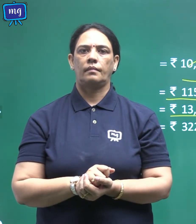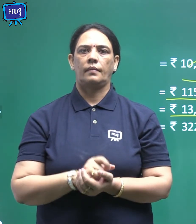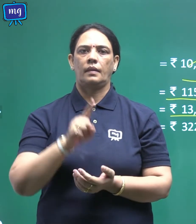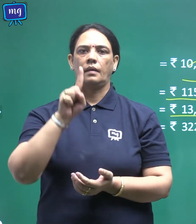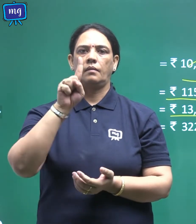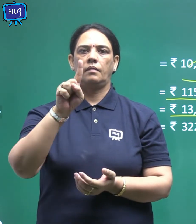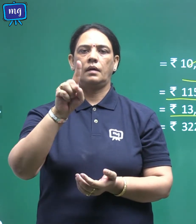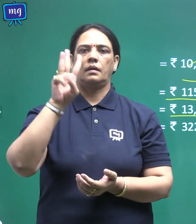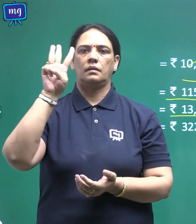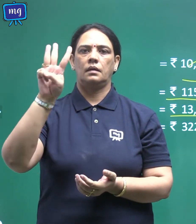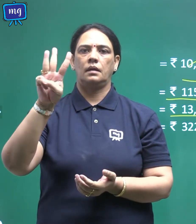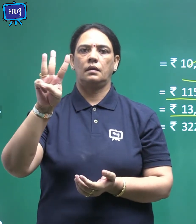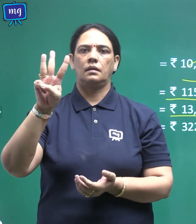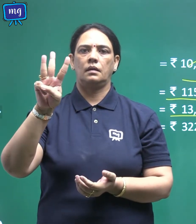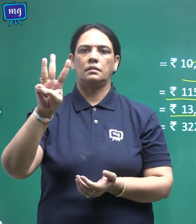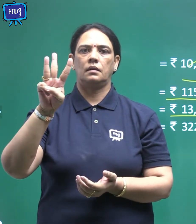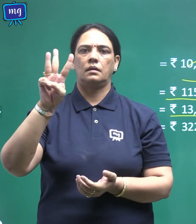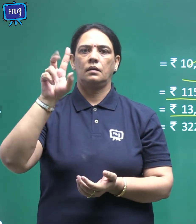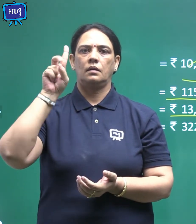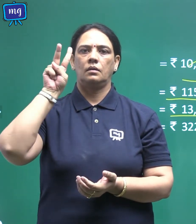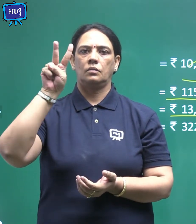13,225